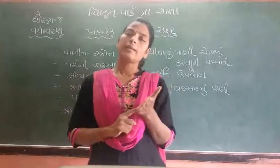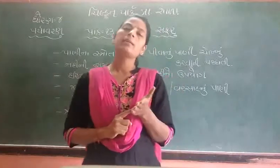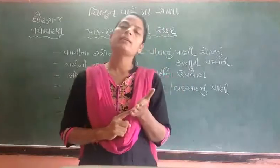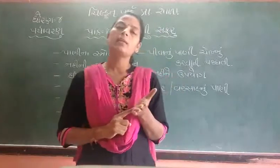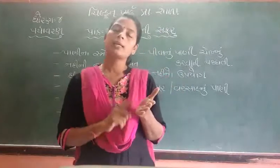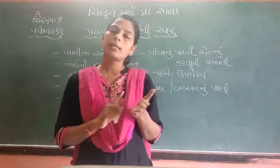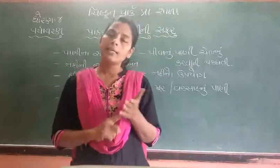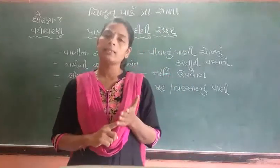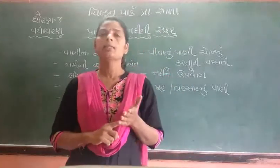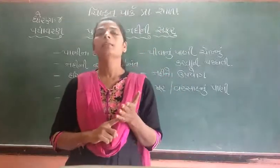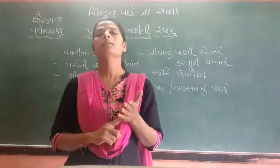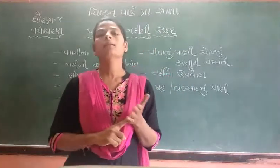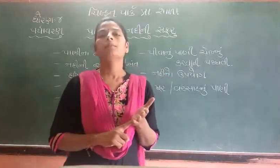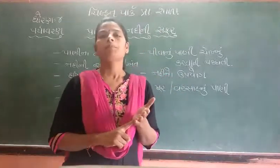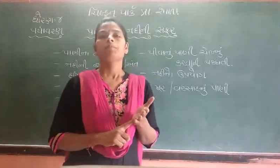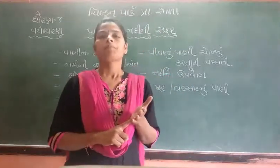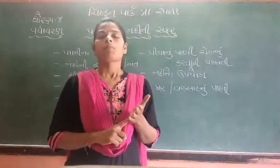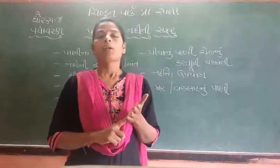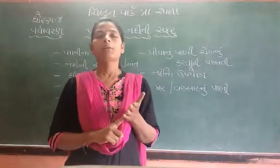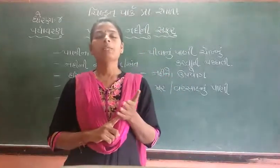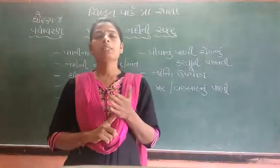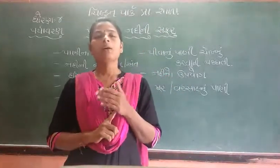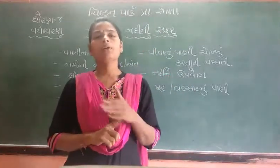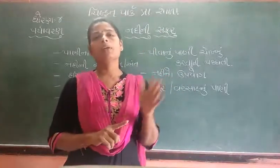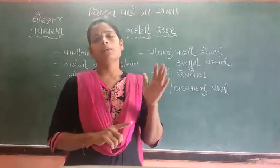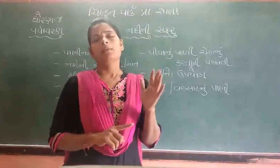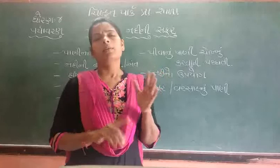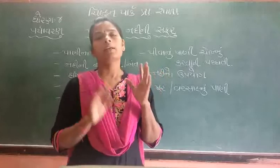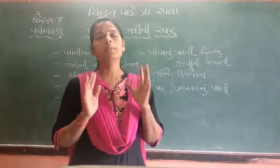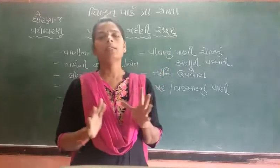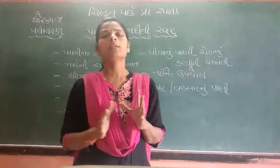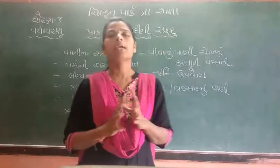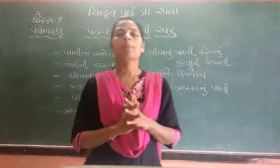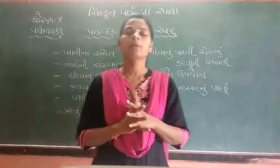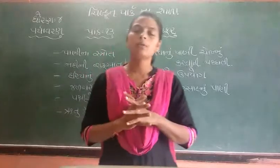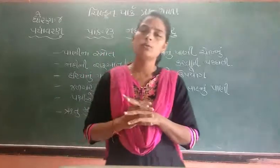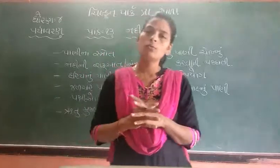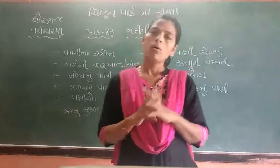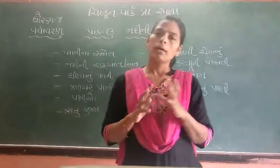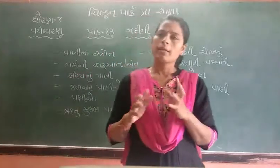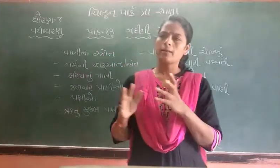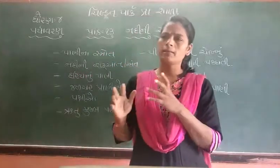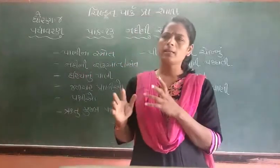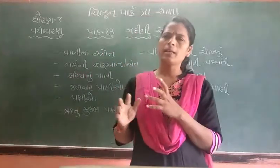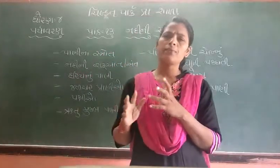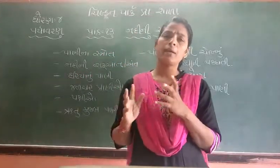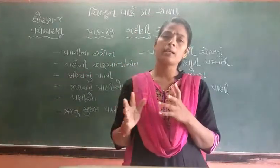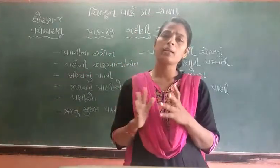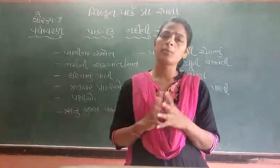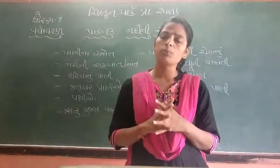સિંચાઈની અંદર એટલે કે ખેતીની અંદર, અને બીજી અન્ય ઘણી બધી રીતે આપણે નદીનો, કે ક્યાંક નદી કિનારે ફેક્ટરી ને બધું